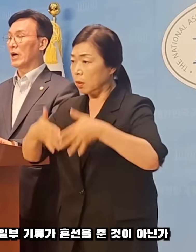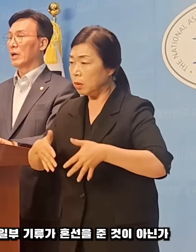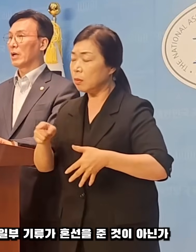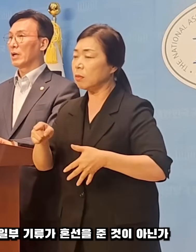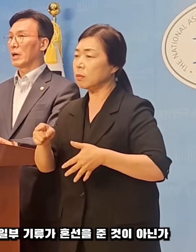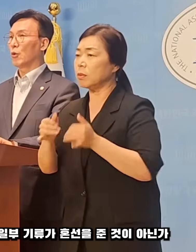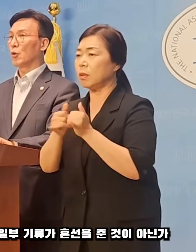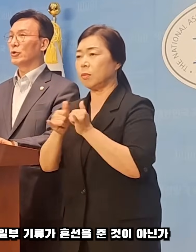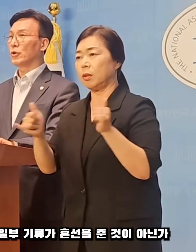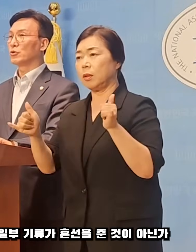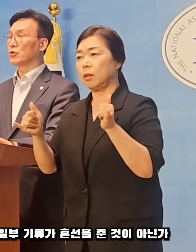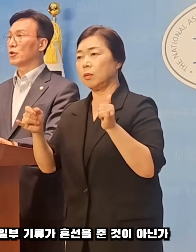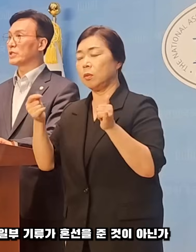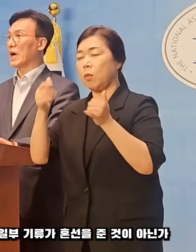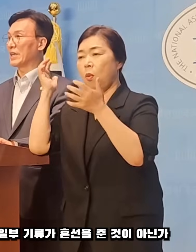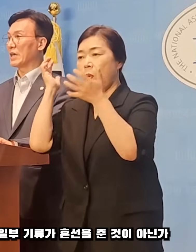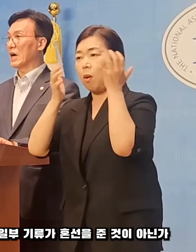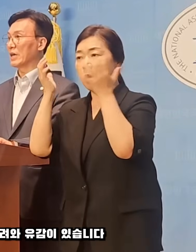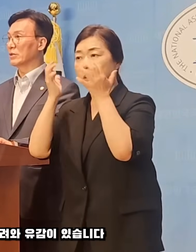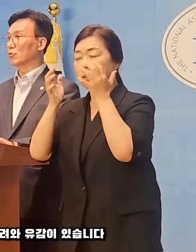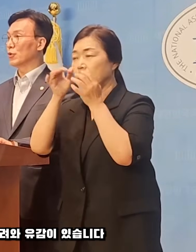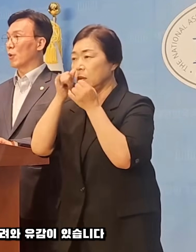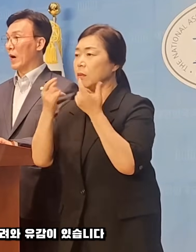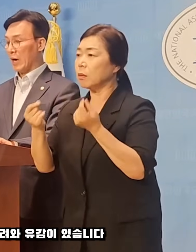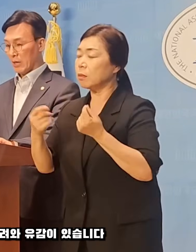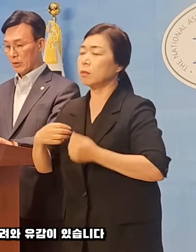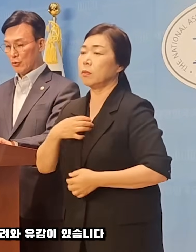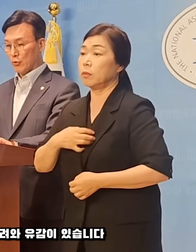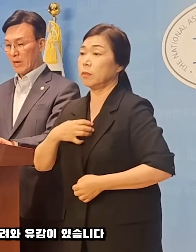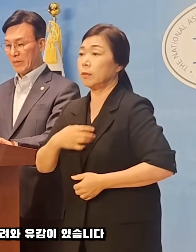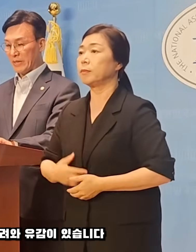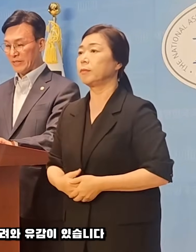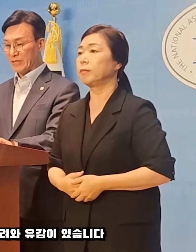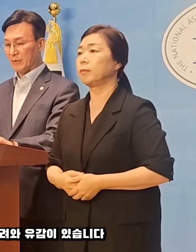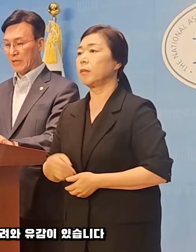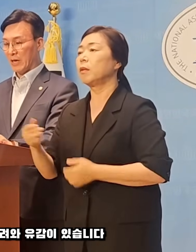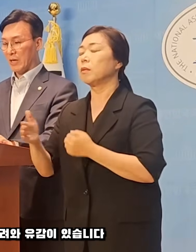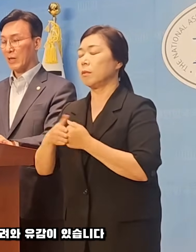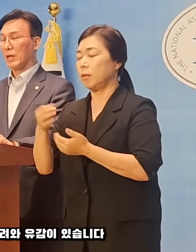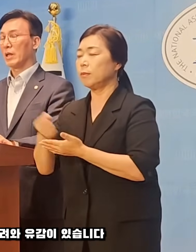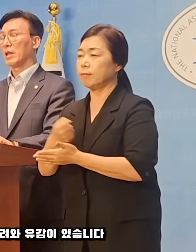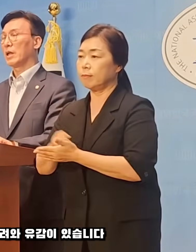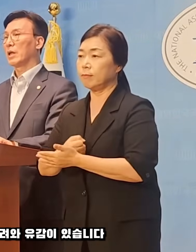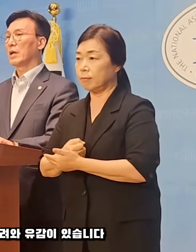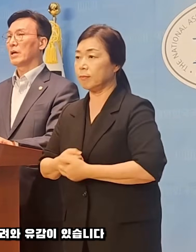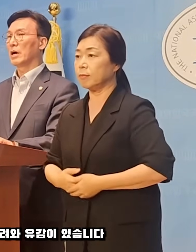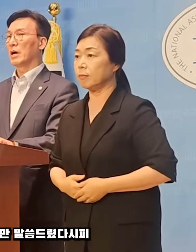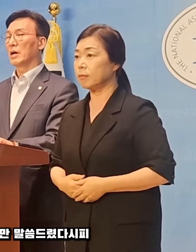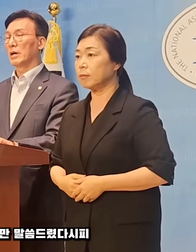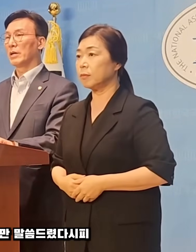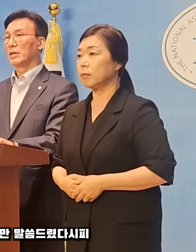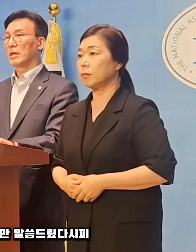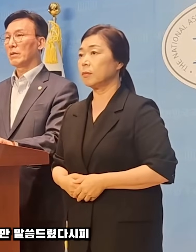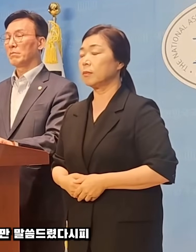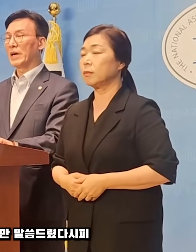기류가 혼선을 준 것이 아닌가 하는 우려와 유감이 있습니다.